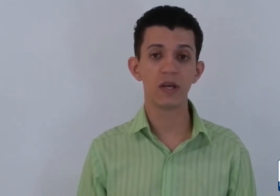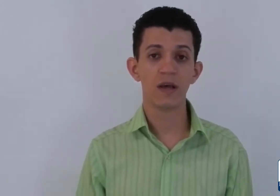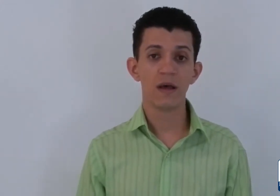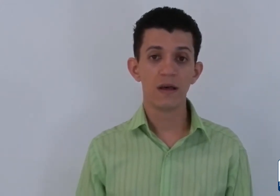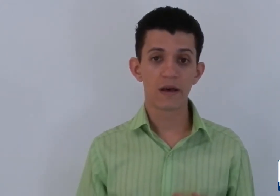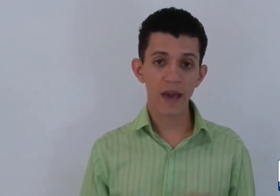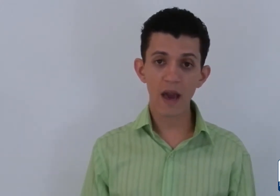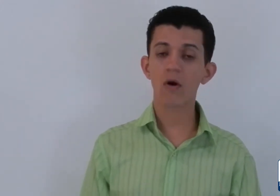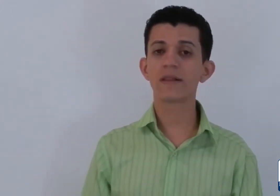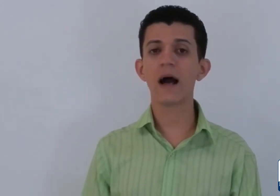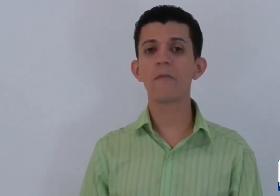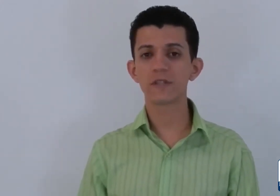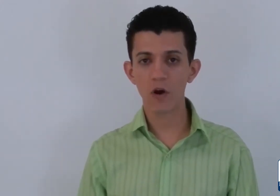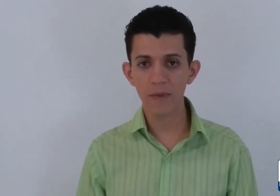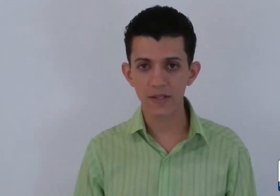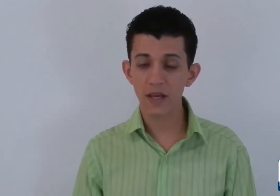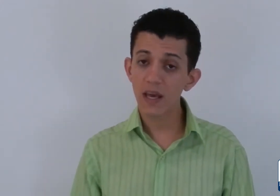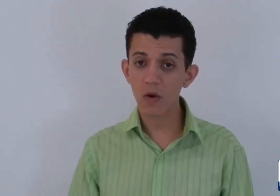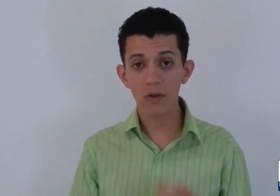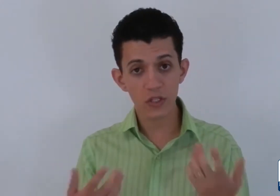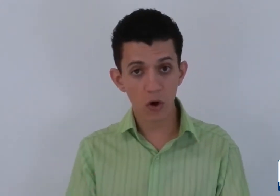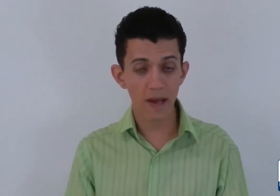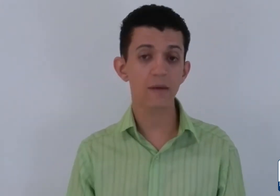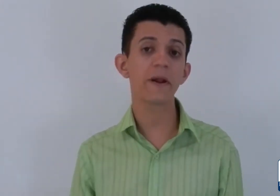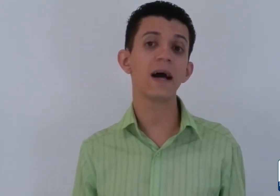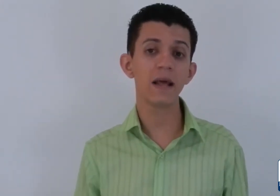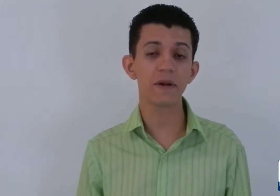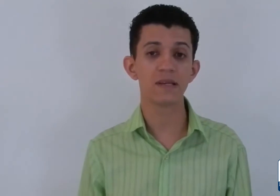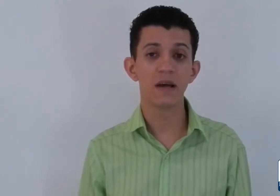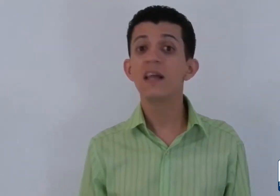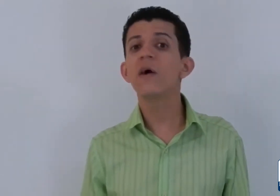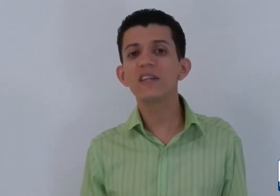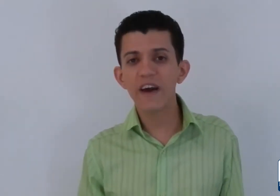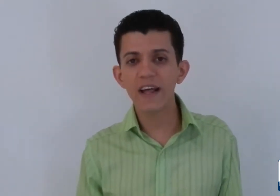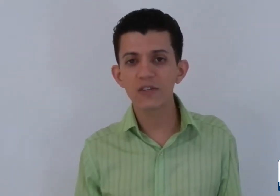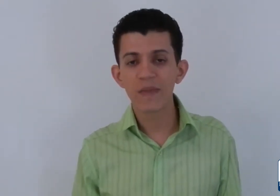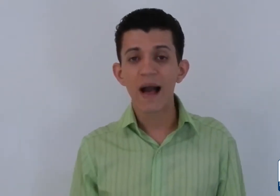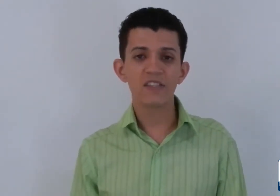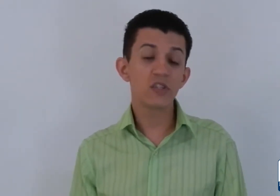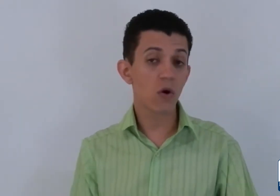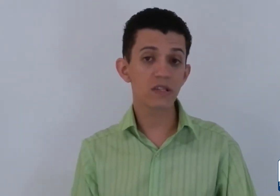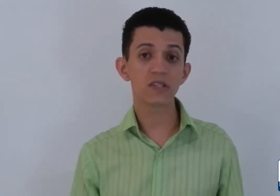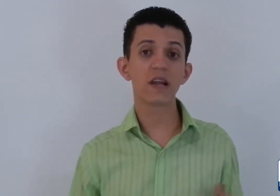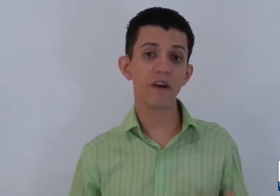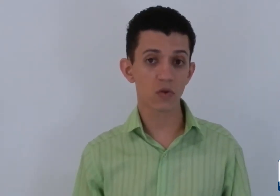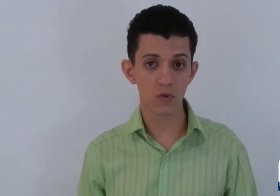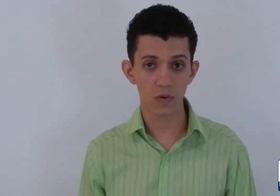quer recordar posteriormente. E quando a gente começa a aprender a Libras, não é diferente. A gente gosta de escrever tudo.